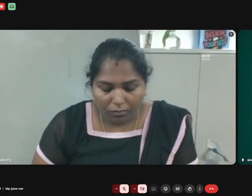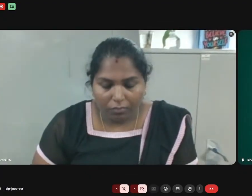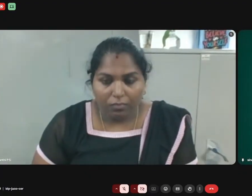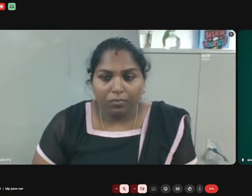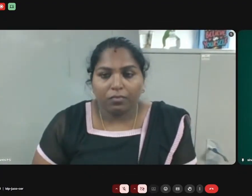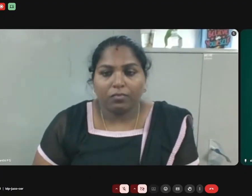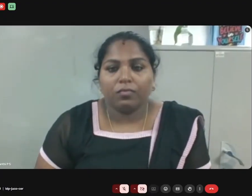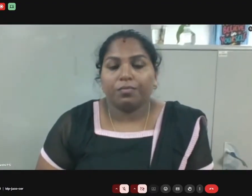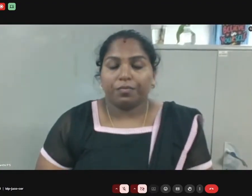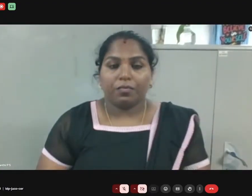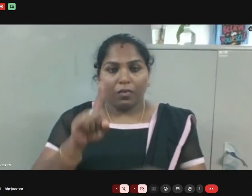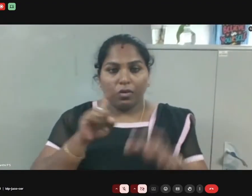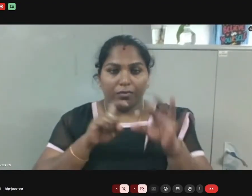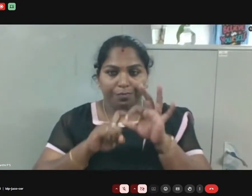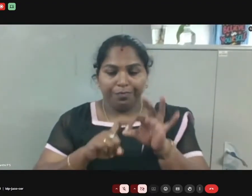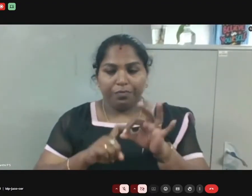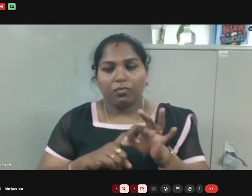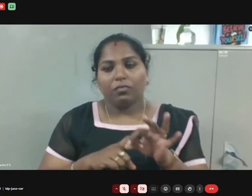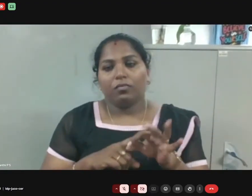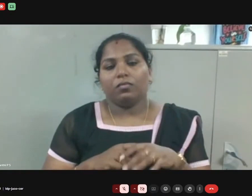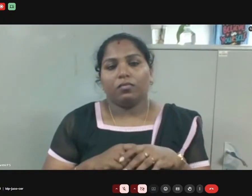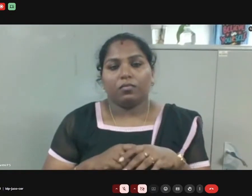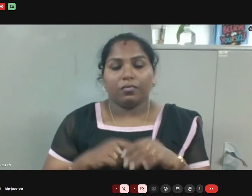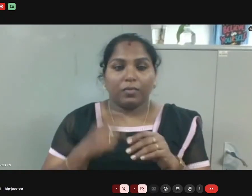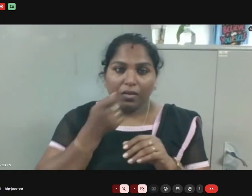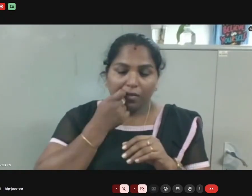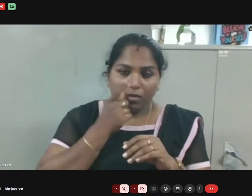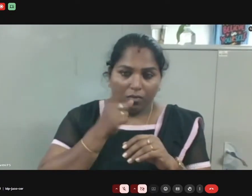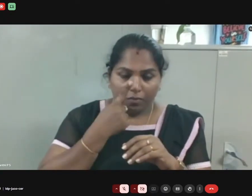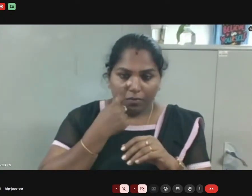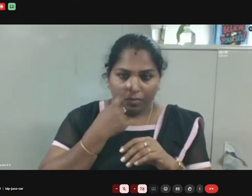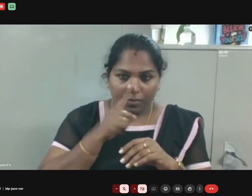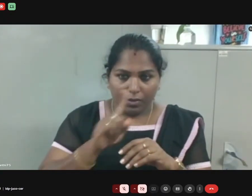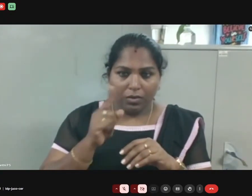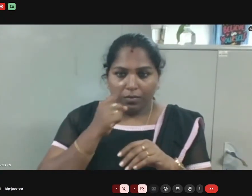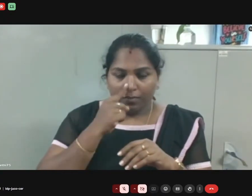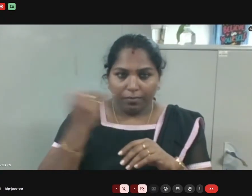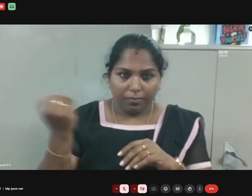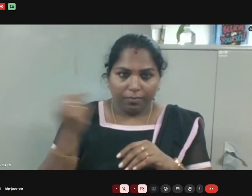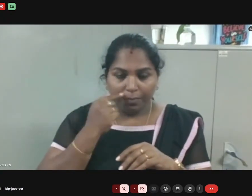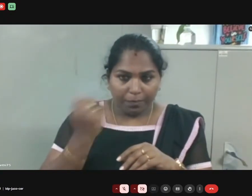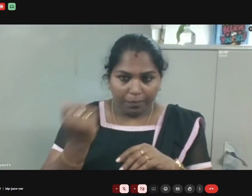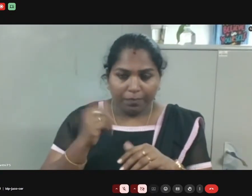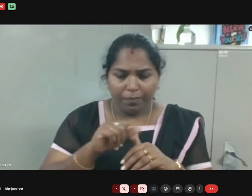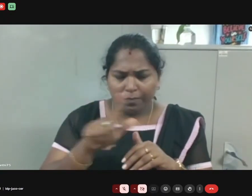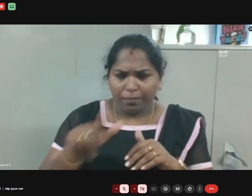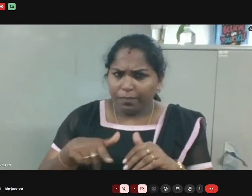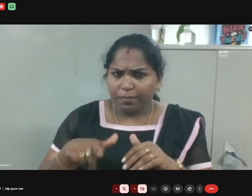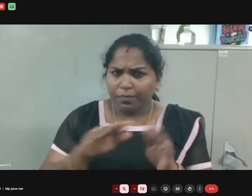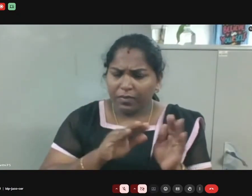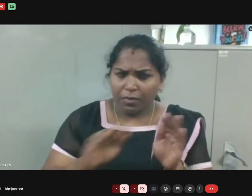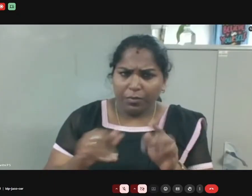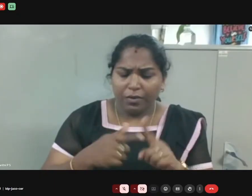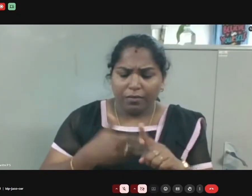ഹലോ സാർ, ഒരു ക്വസ്റ്റ്യനും കൂടെ. നമ്മള് ഈ ഇവരുടെ പാരന്റ്സിനും സിബ്ലിങ്സ് അങ്ങനെയൊക്കെയുള്ള ആൾക്കാർക്ക് ഈ സപ്പോർട്ടീവ്